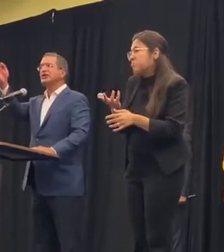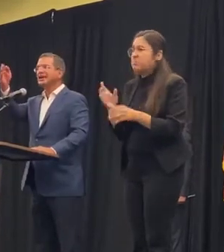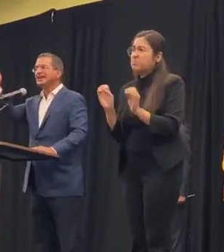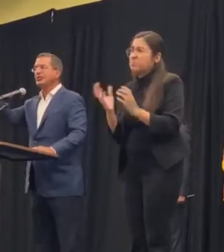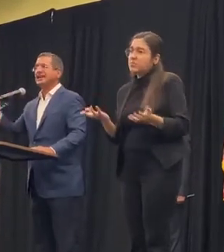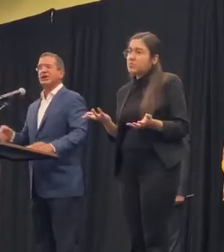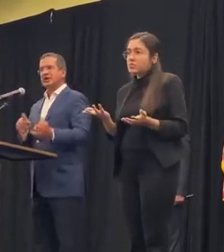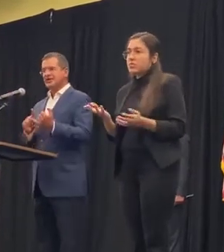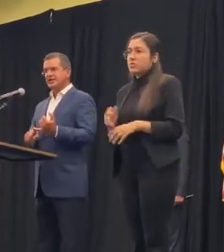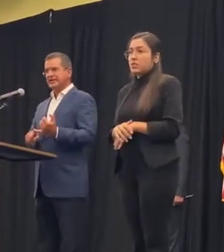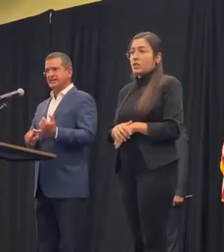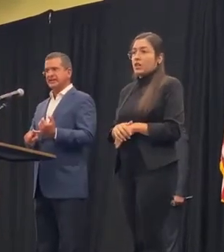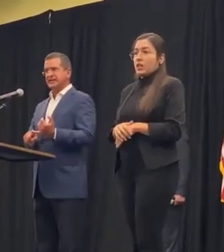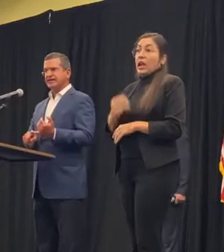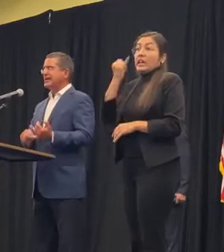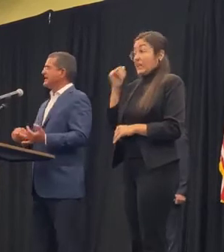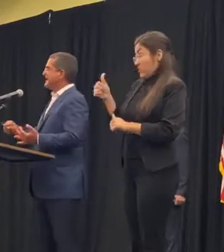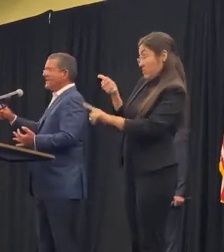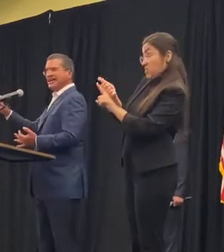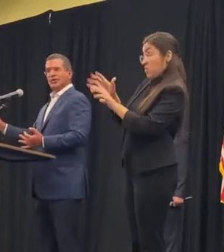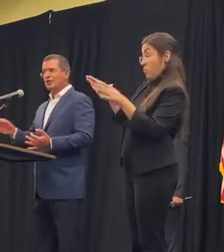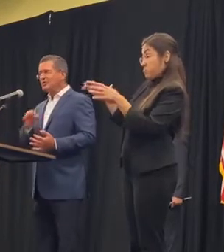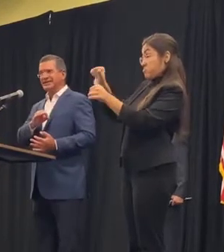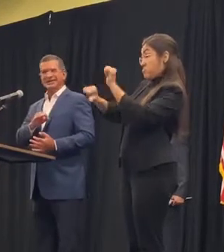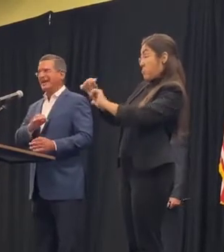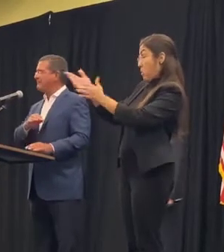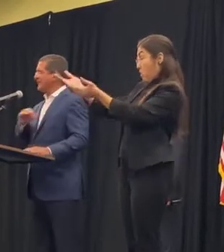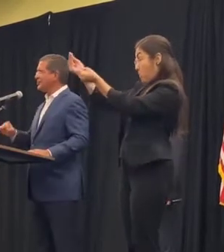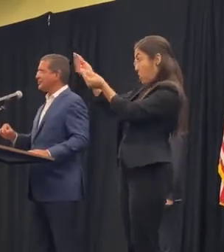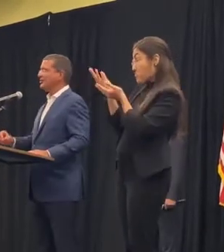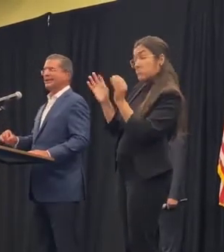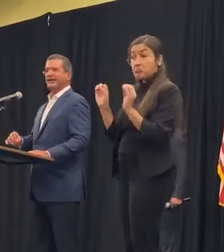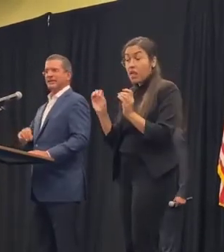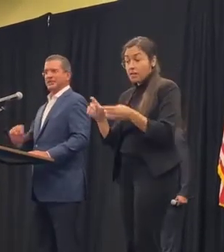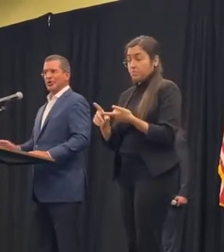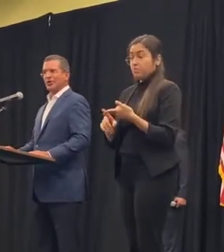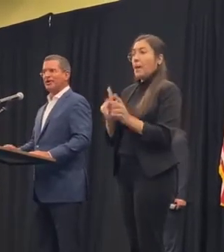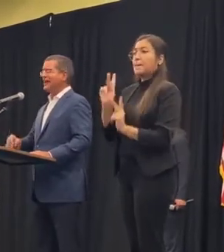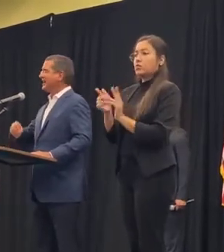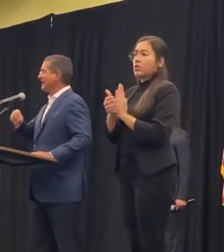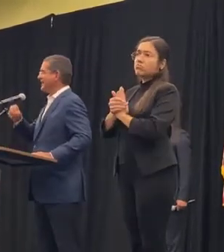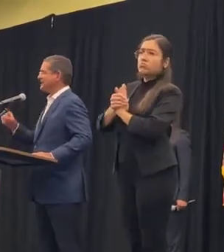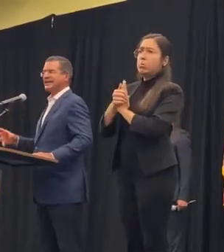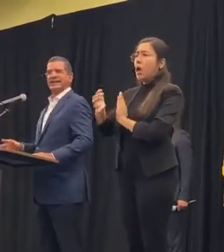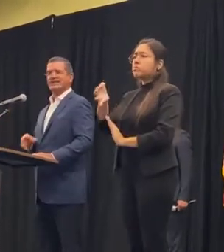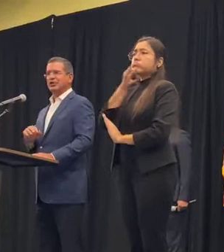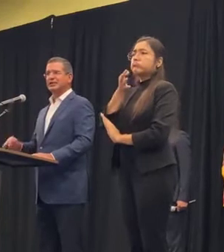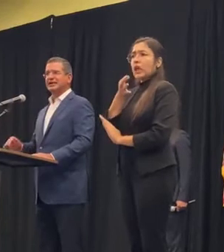no tengo a ningún, ni la coalición científica, ni ningún experto en epidemiología,